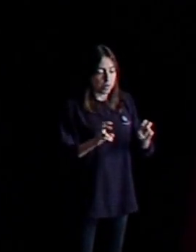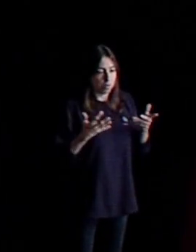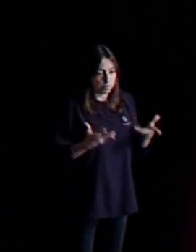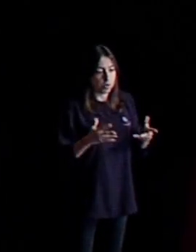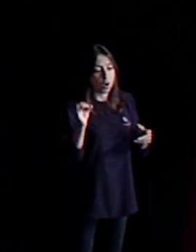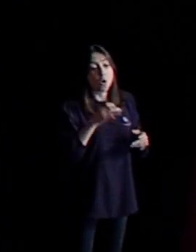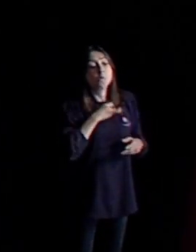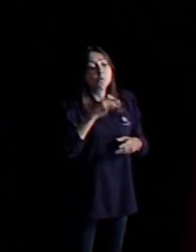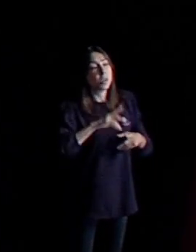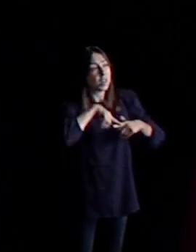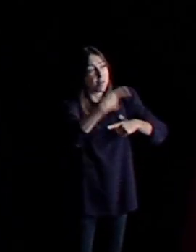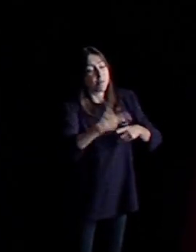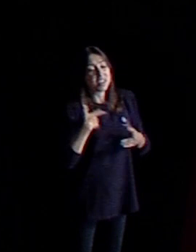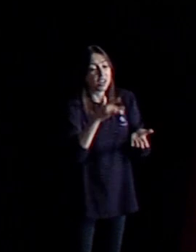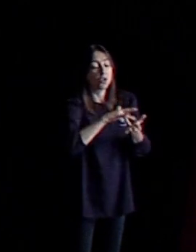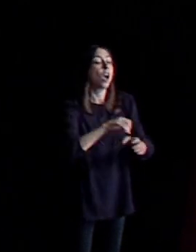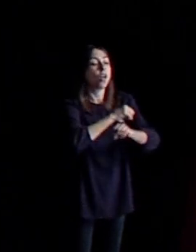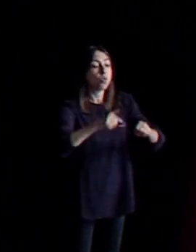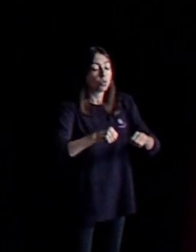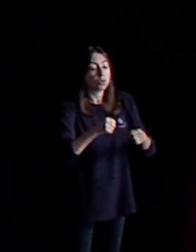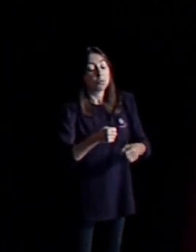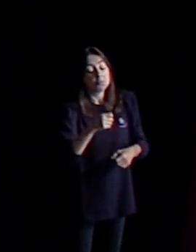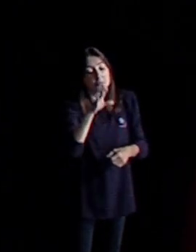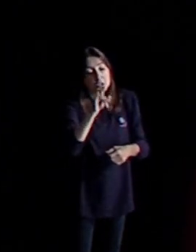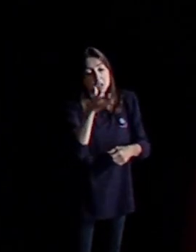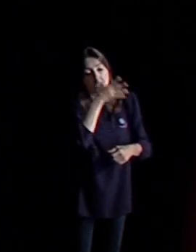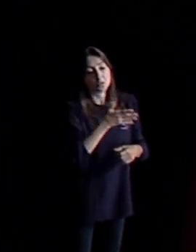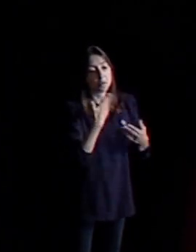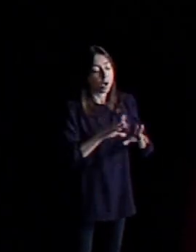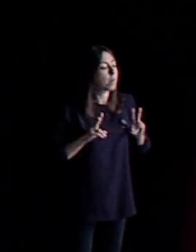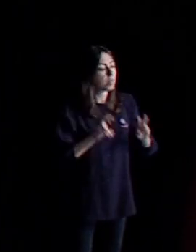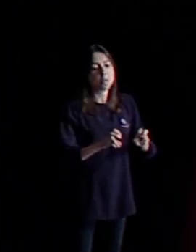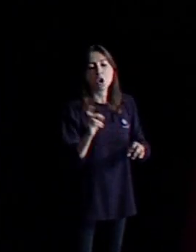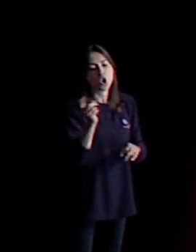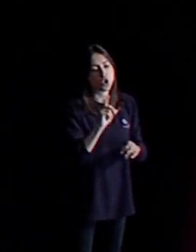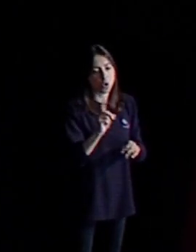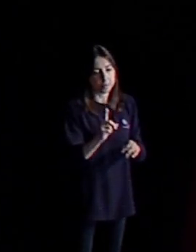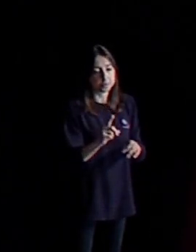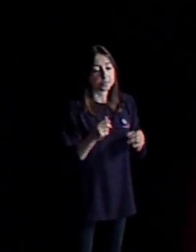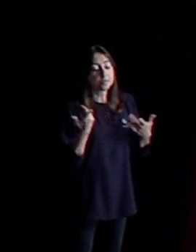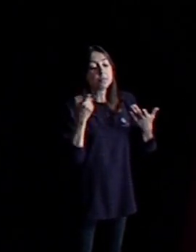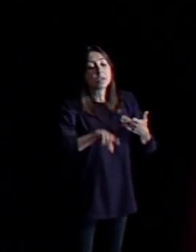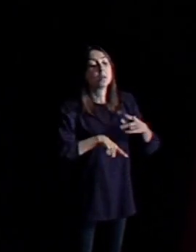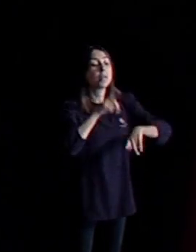posteriormente, a lo mejor cuando son adultos o más mayores, sí denuncia, pero los primeros años desde luego no. También depende de